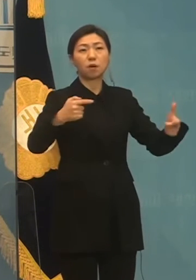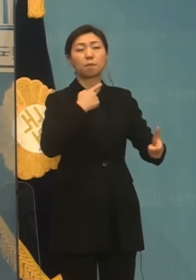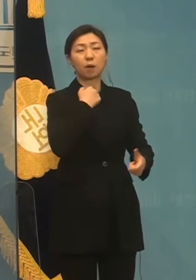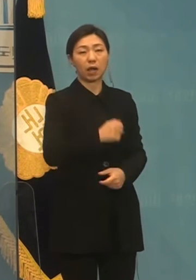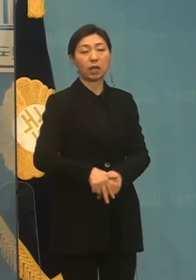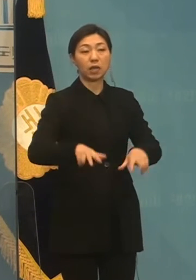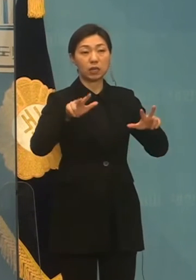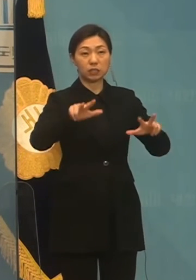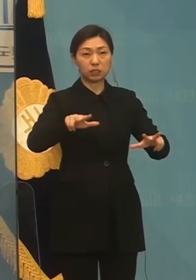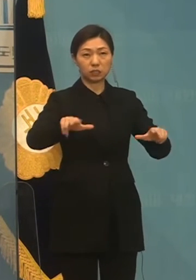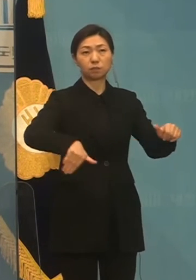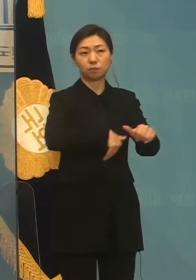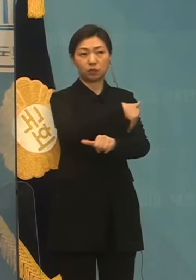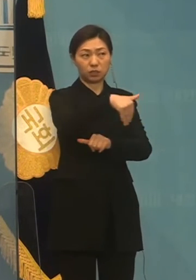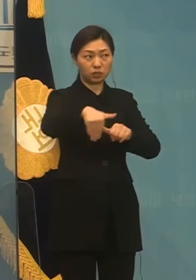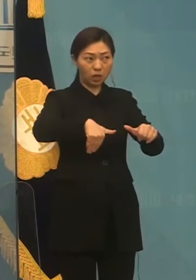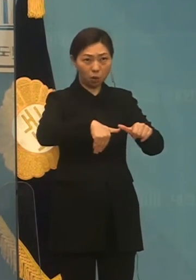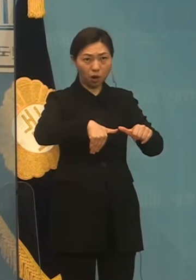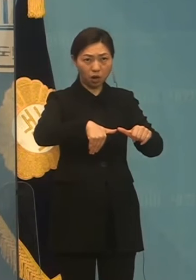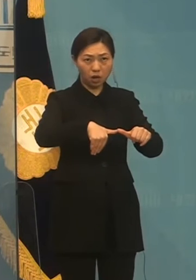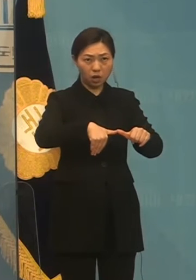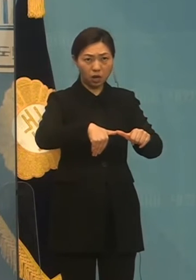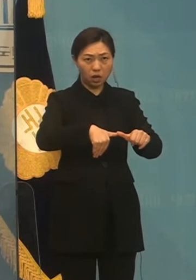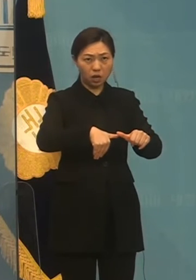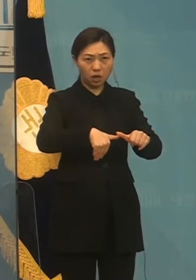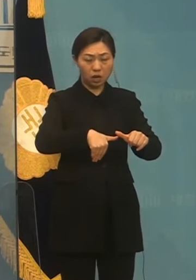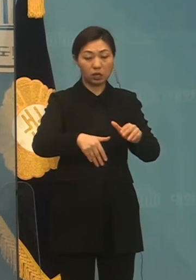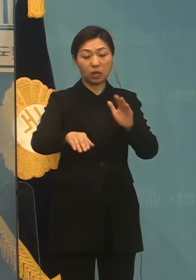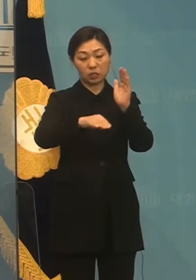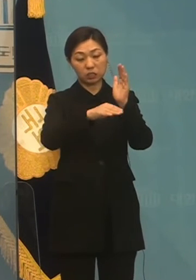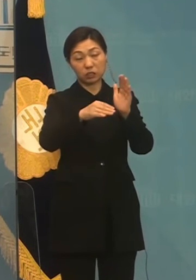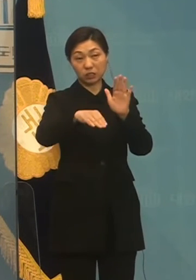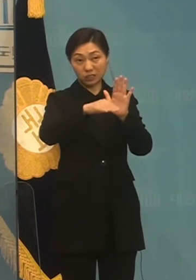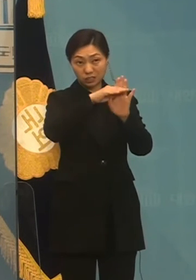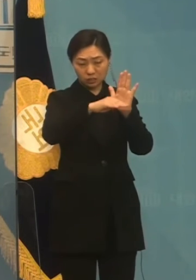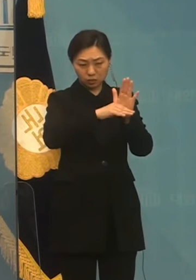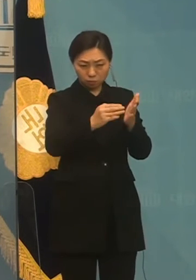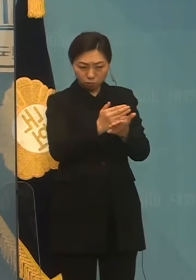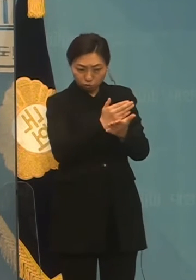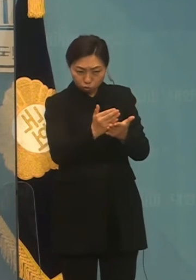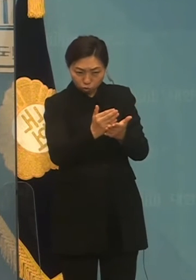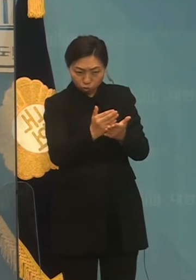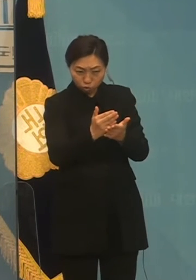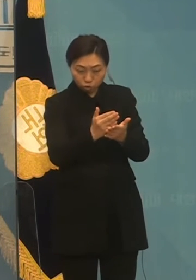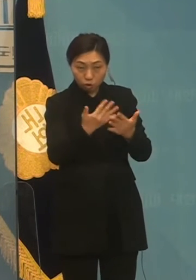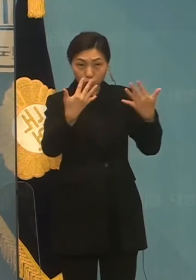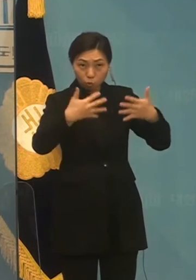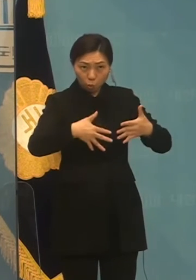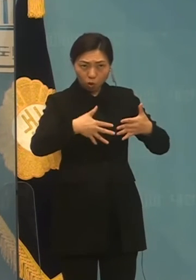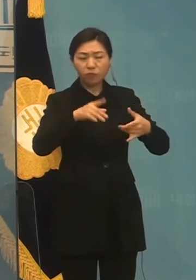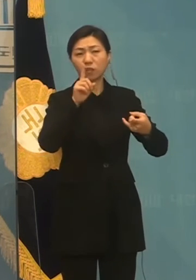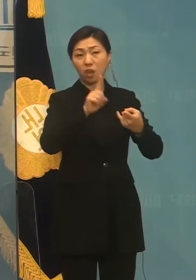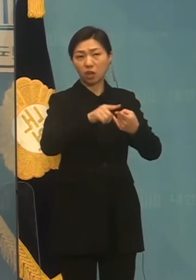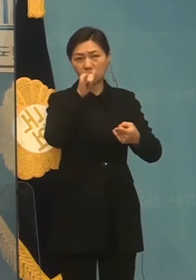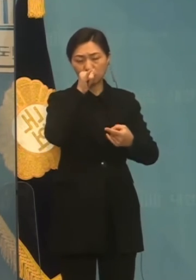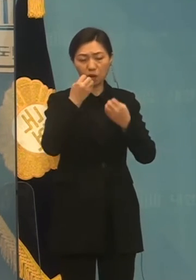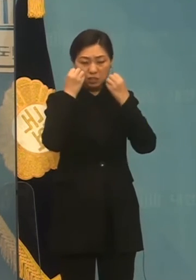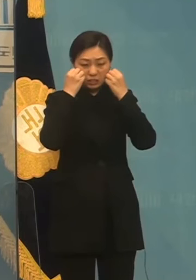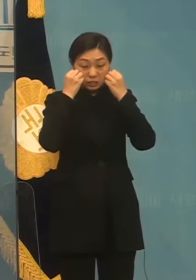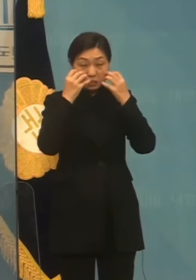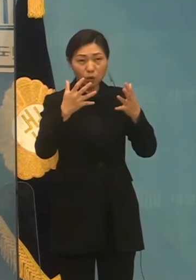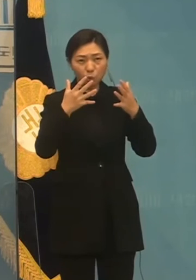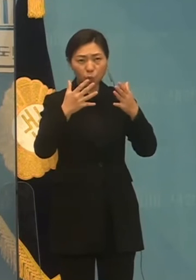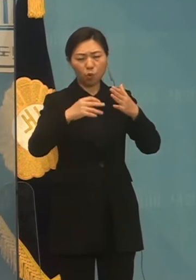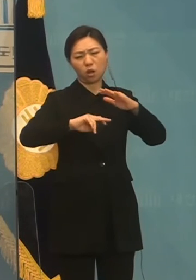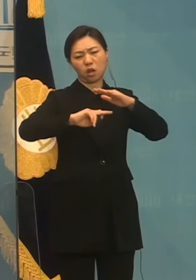이에 따라 현행 사전 등급 분류 제도를 유지할 경우에 신규 콘텐츠의 출시 지연으로 인해